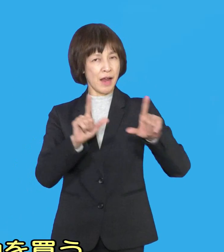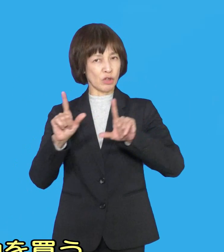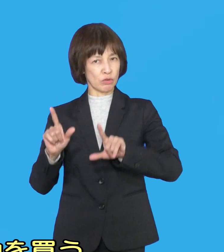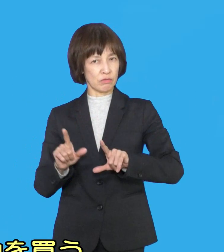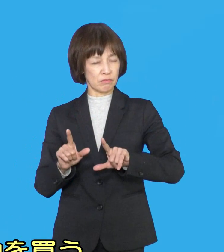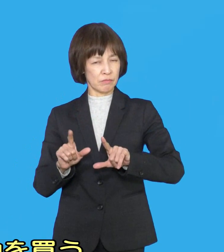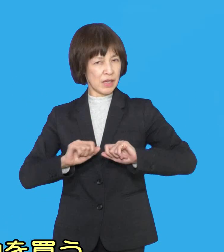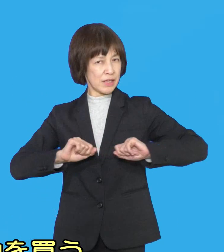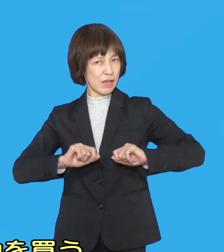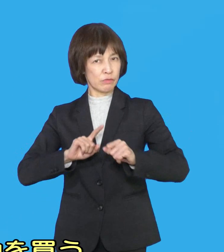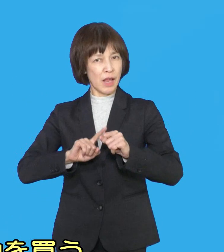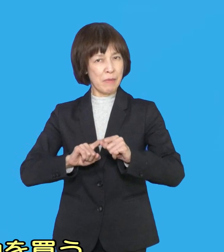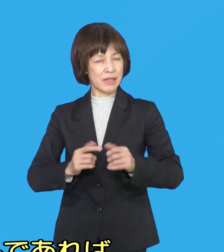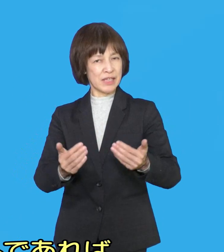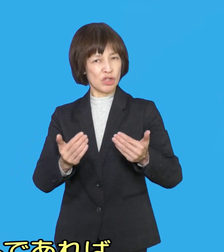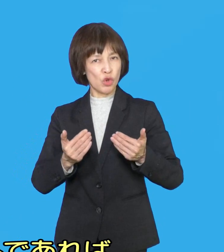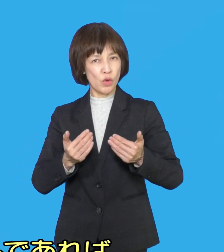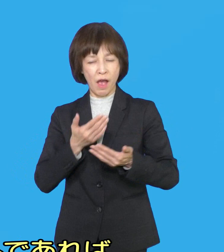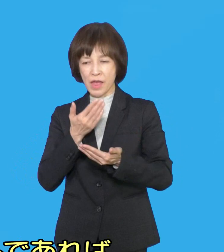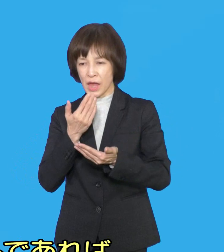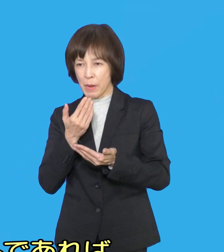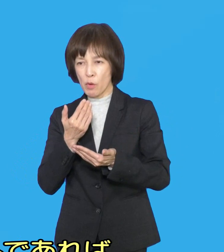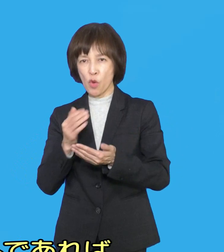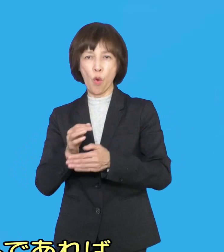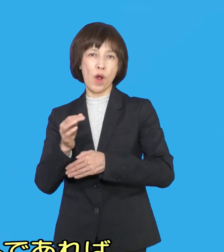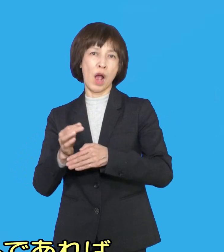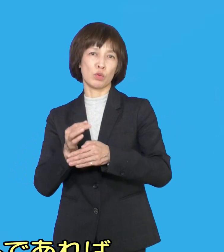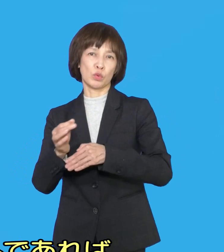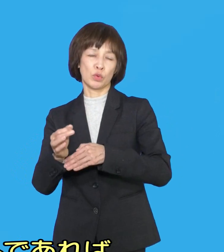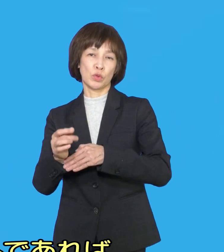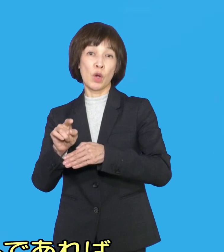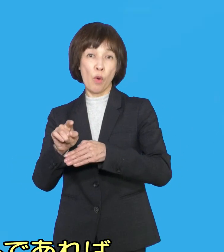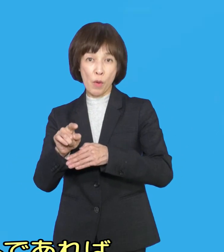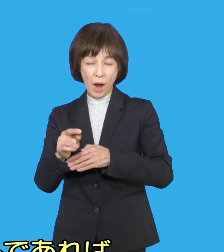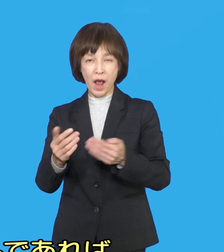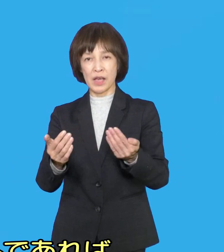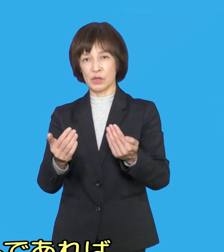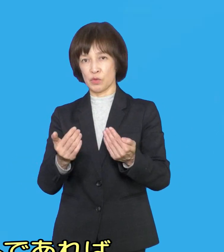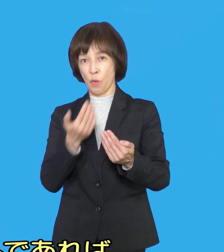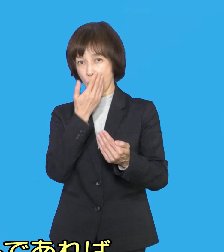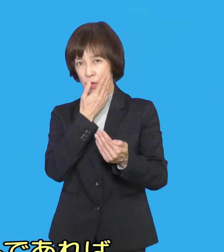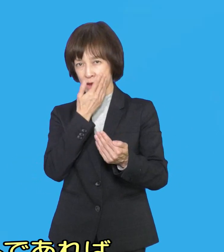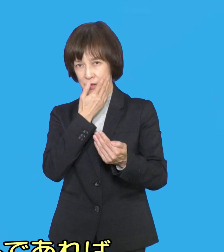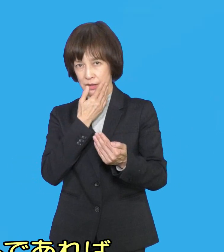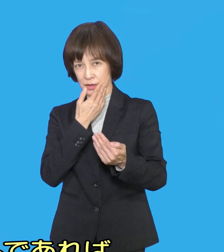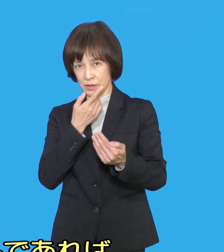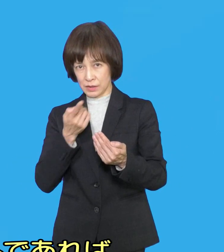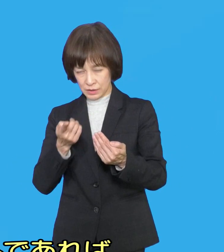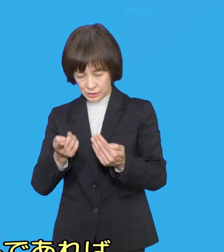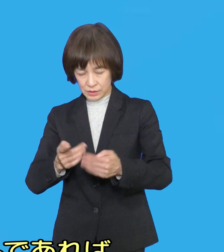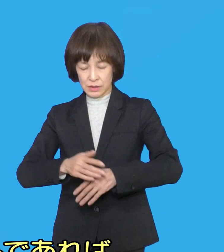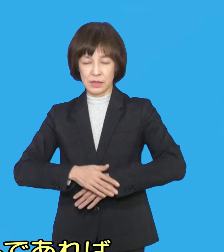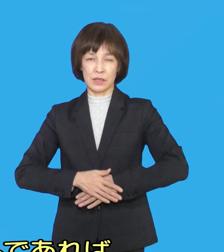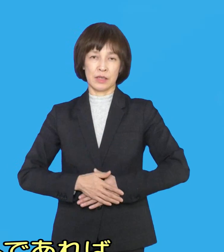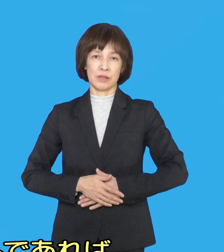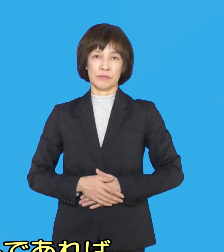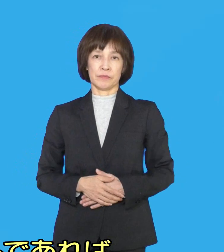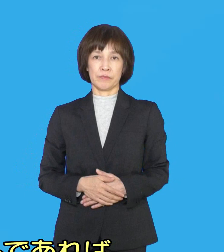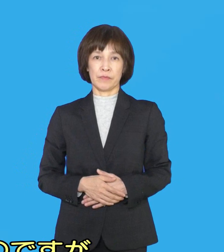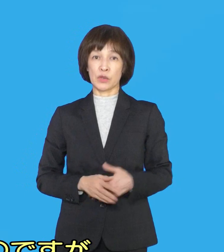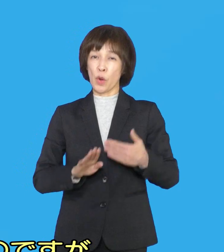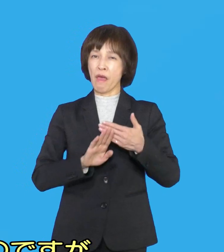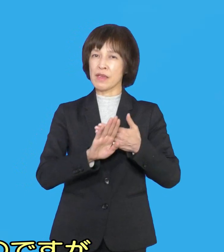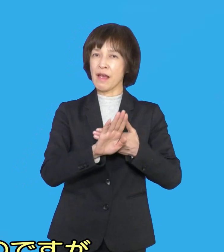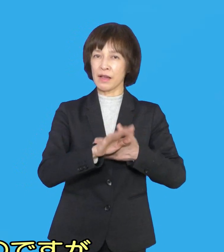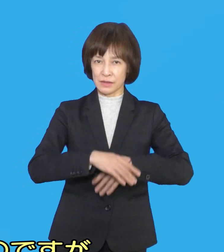な品物を買う、不要不急の外出であればですね、不要不急の外出以外であれ